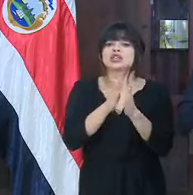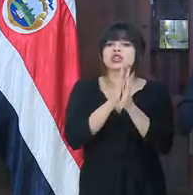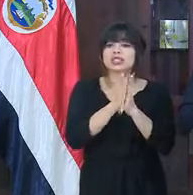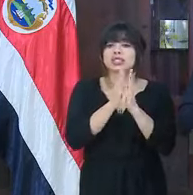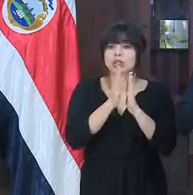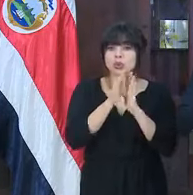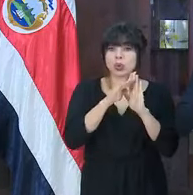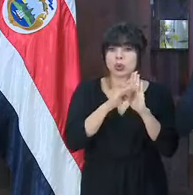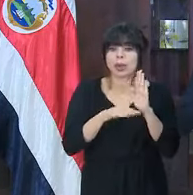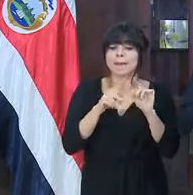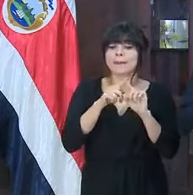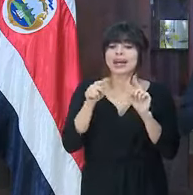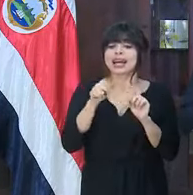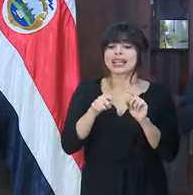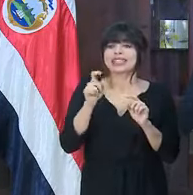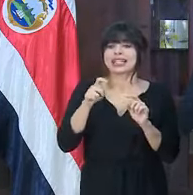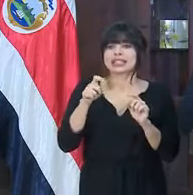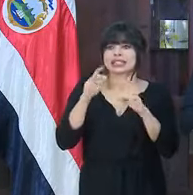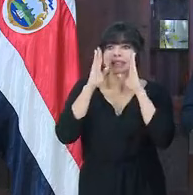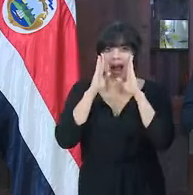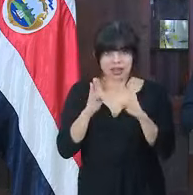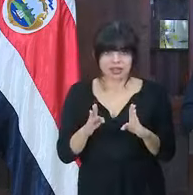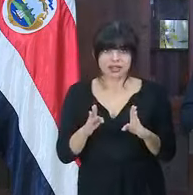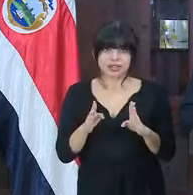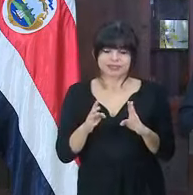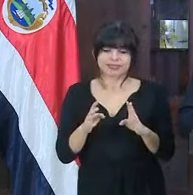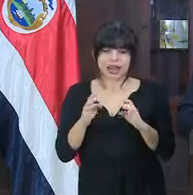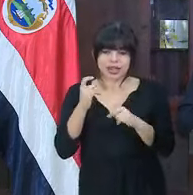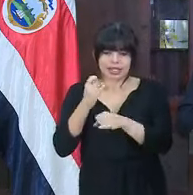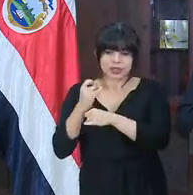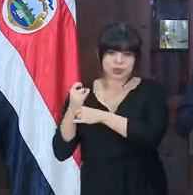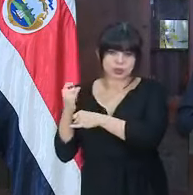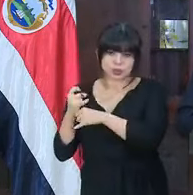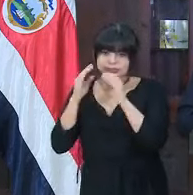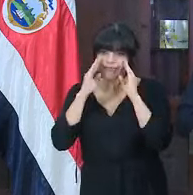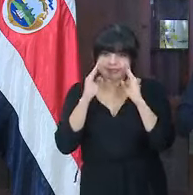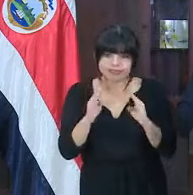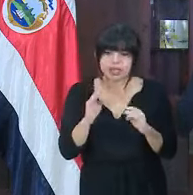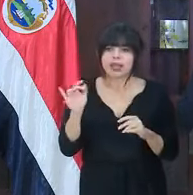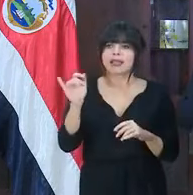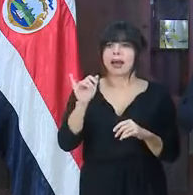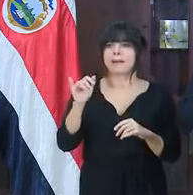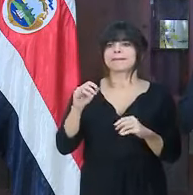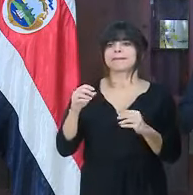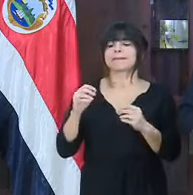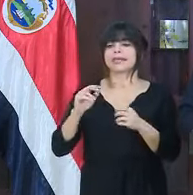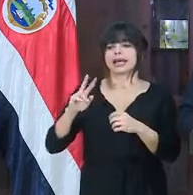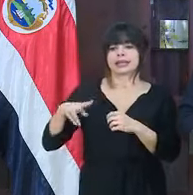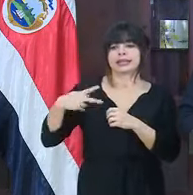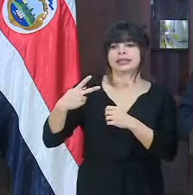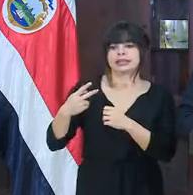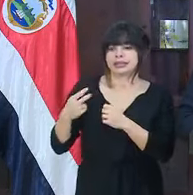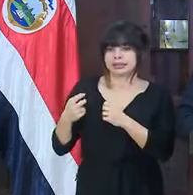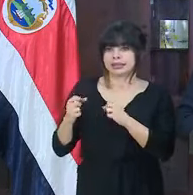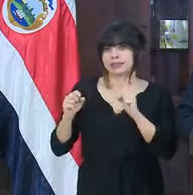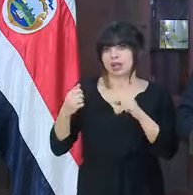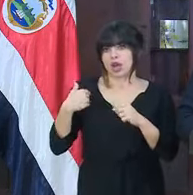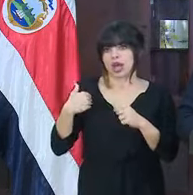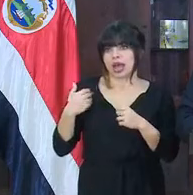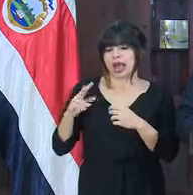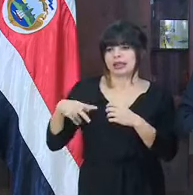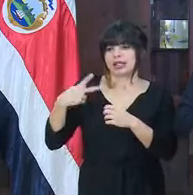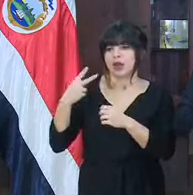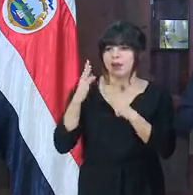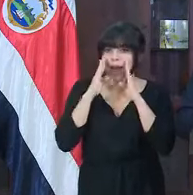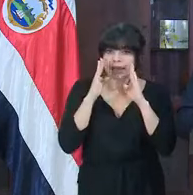solicitudes. Pero eso requiere una atención institucional y ha requerido reforzar las capacidades que se tienen. Y en